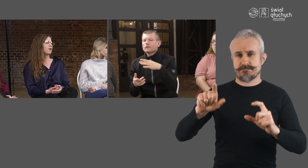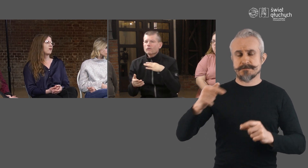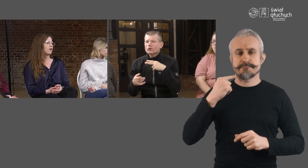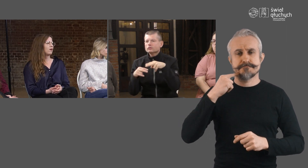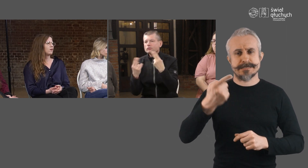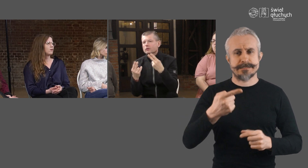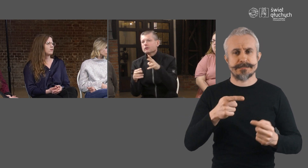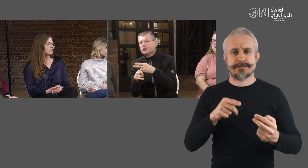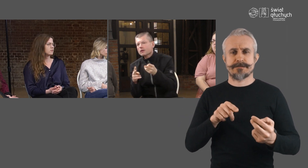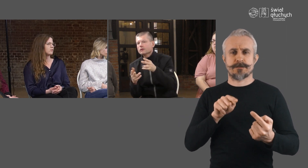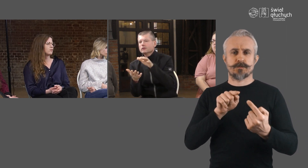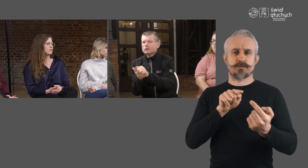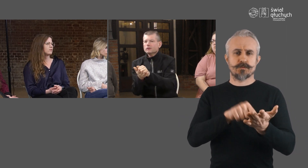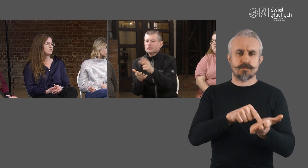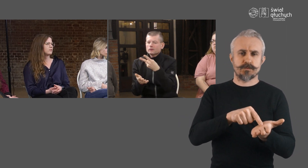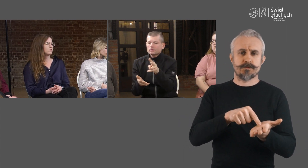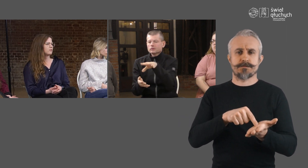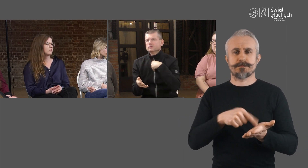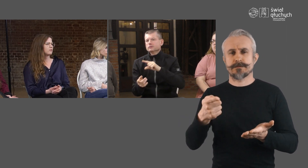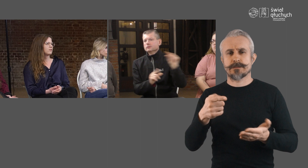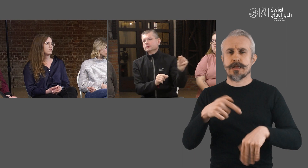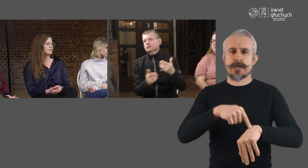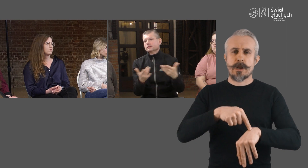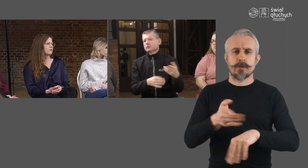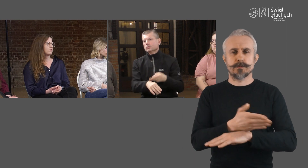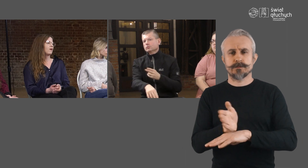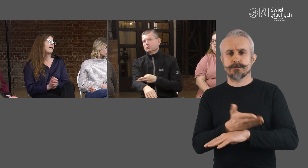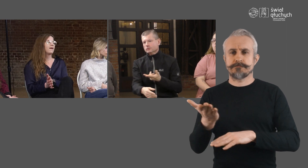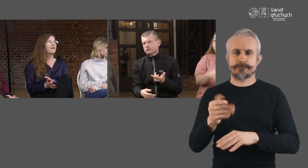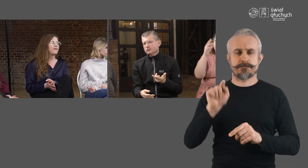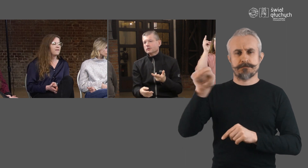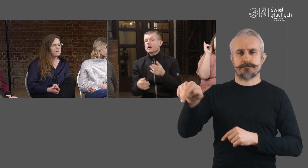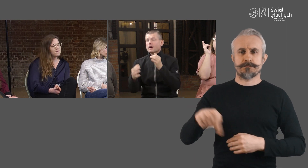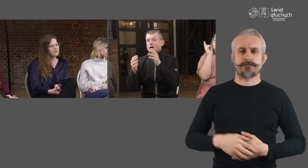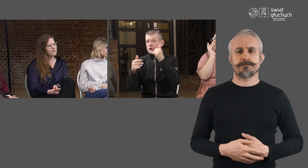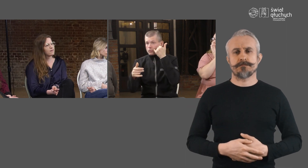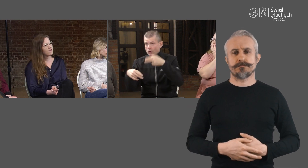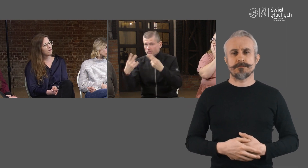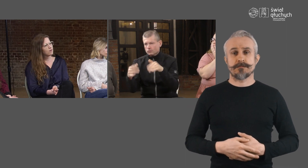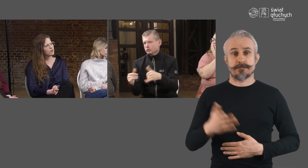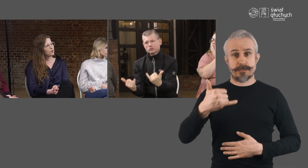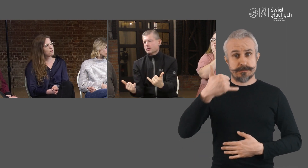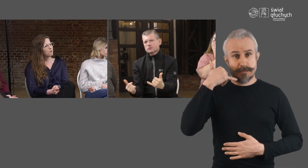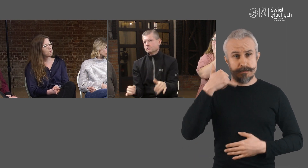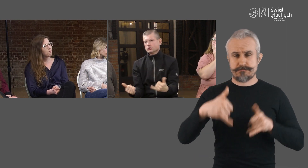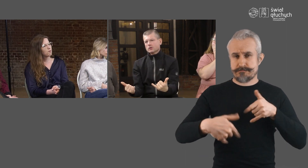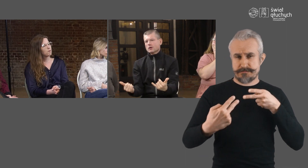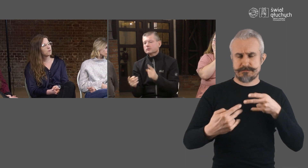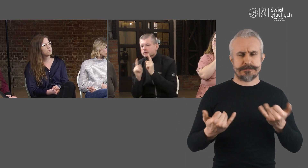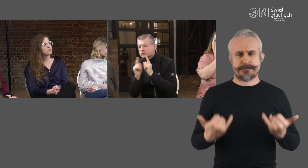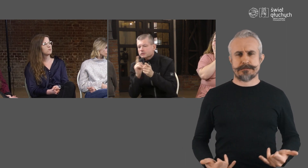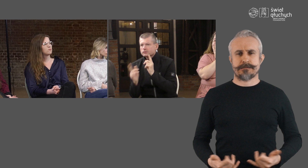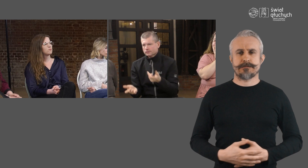No, jeżeli na przykład do biura mam iść z tłumaczem, no to muszę poczekać dzień, dwa, no tak, żeby miał wolny termin i wtedy idę do urzędu z nim. A tak to